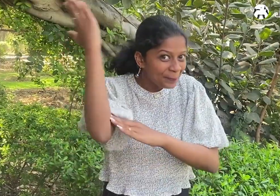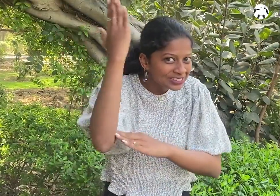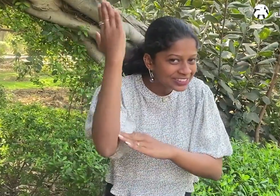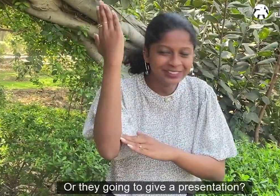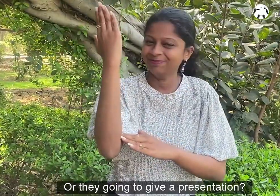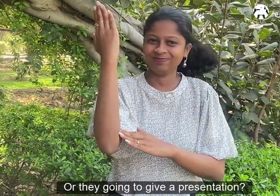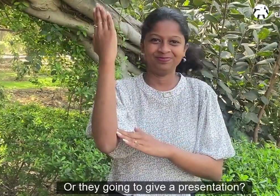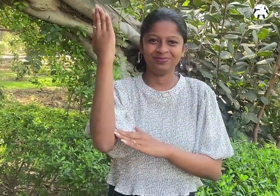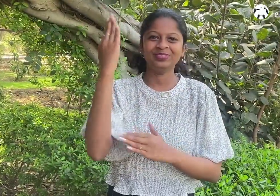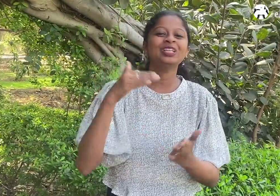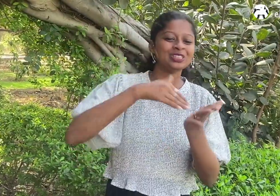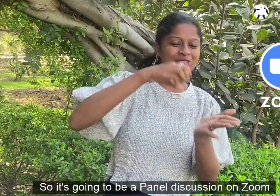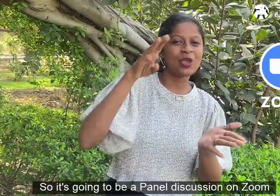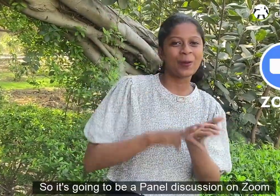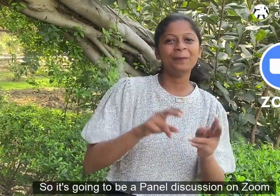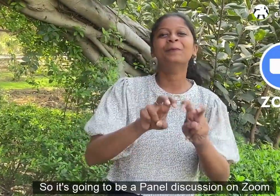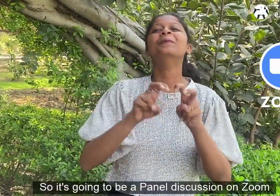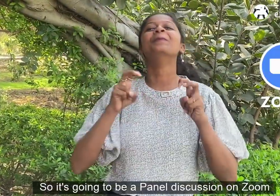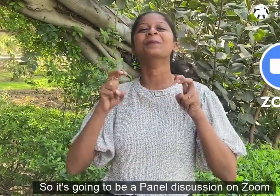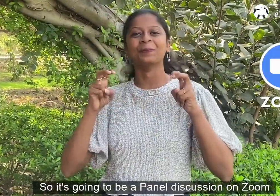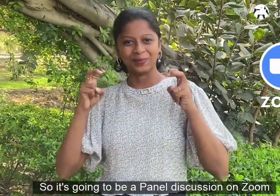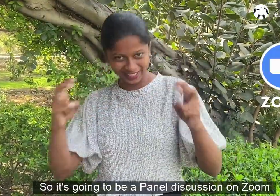है, ये सवालों का सिलसिला?